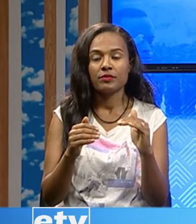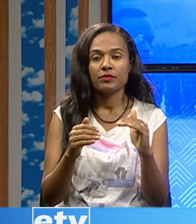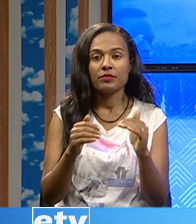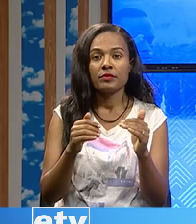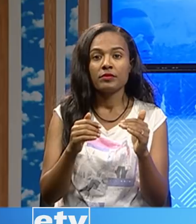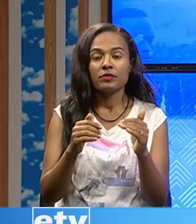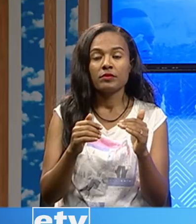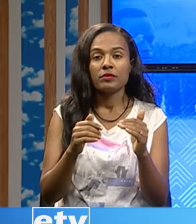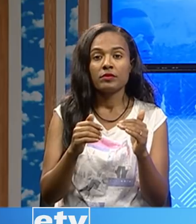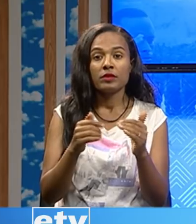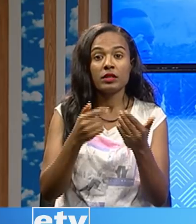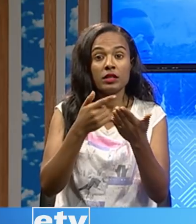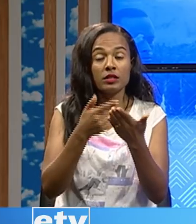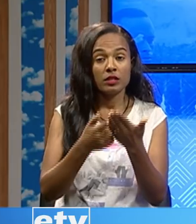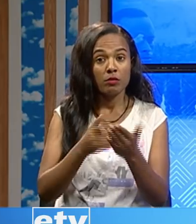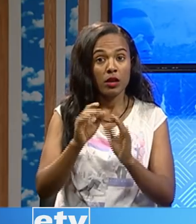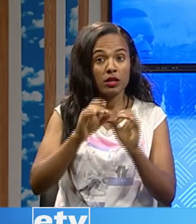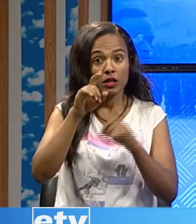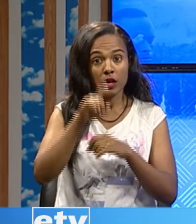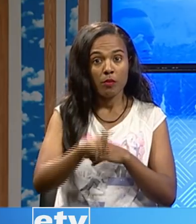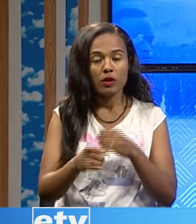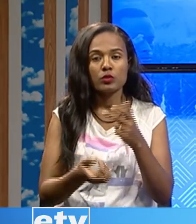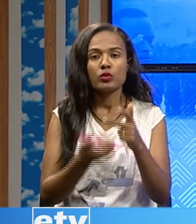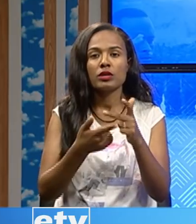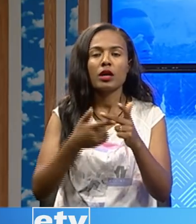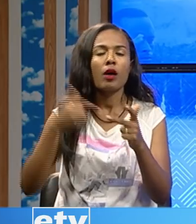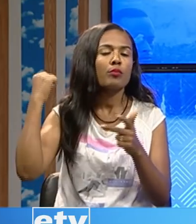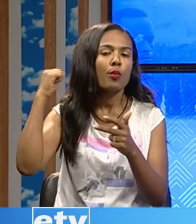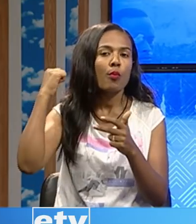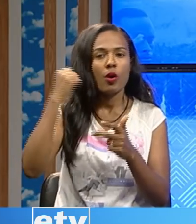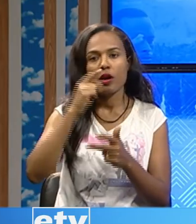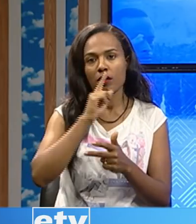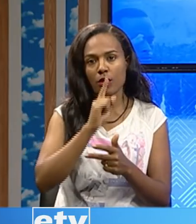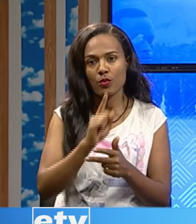እንዴት ተቀላቀለው ኃይል እንዲጸዳ ማድረግ ነው ሶስተኛው ፕሮፓጋንዳ ነው